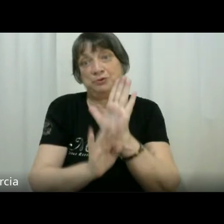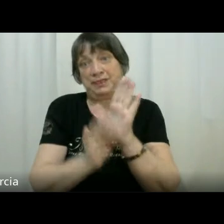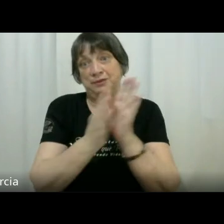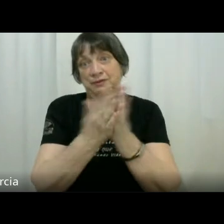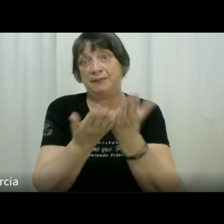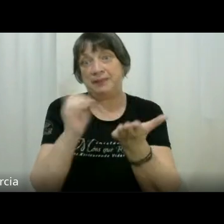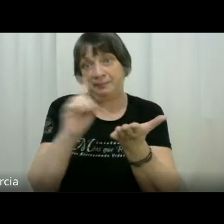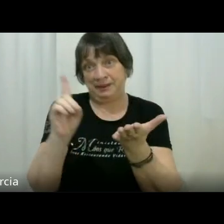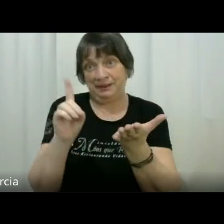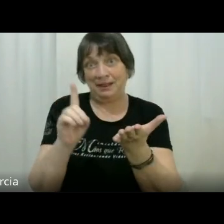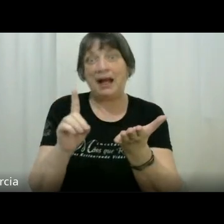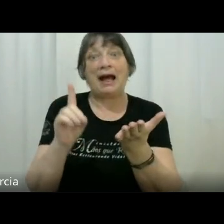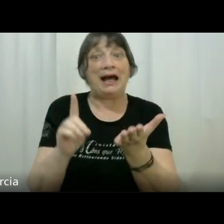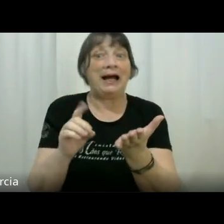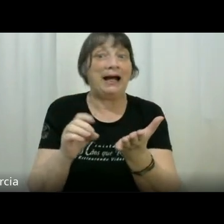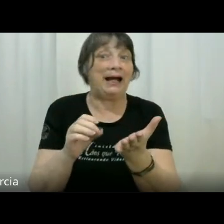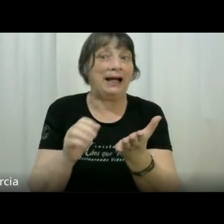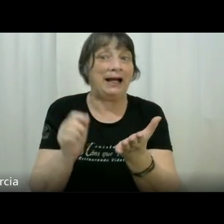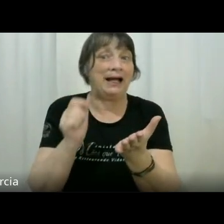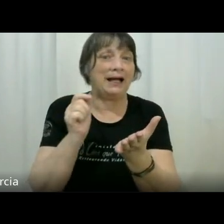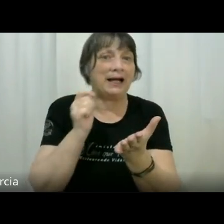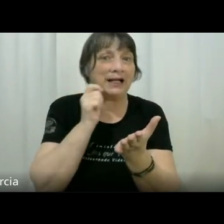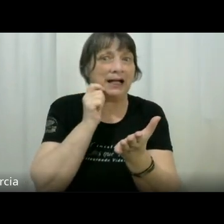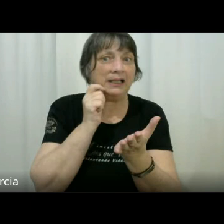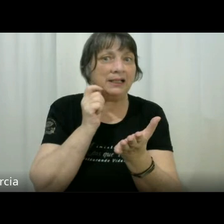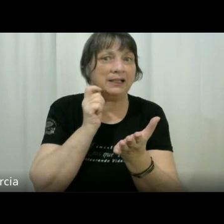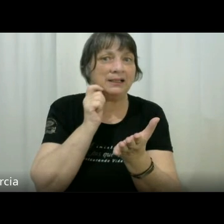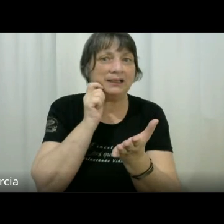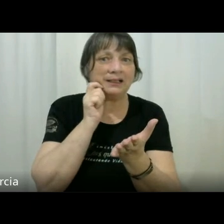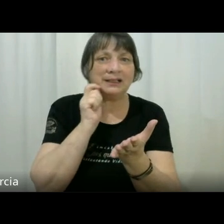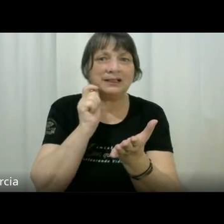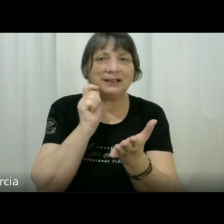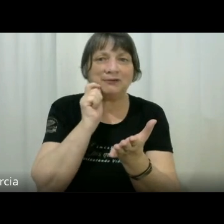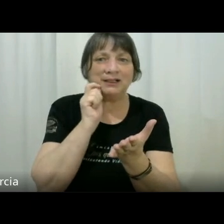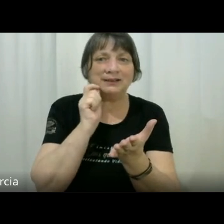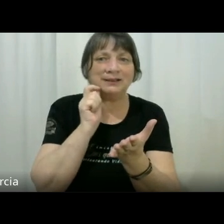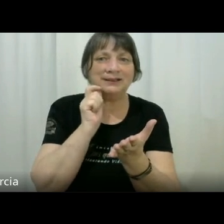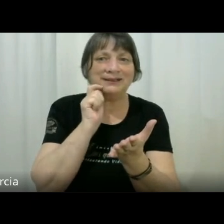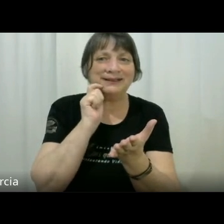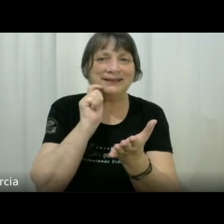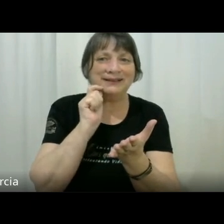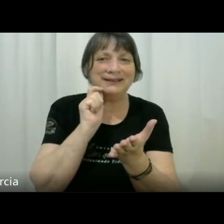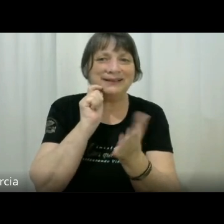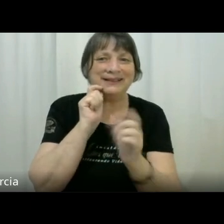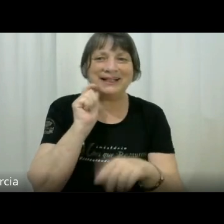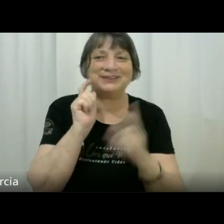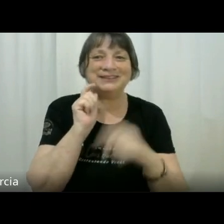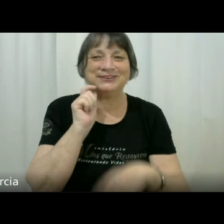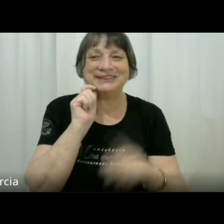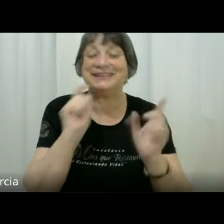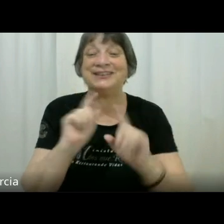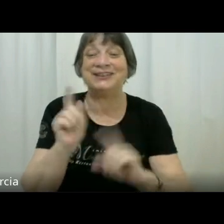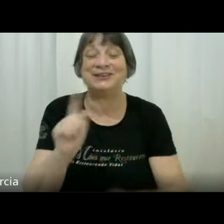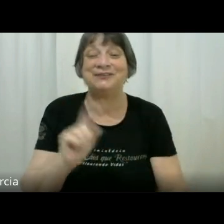próximo do texto da Bíblia. A Carla, agora, esqueci